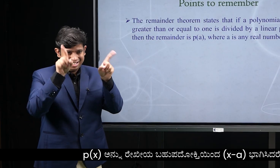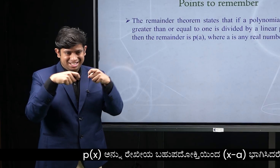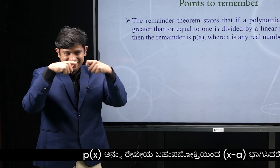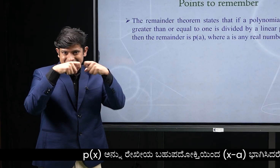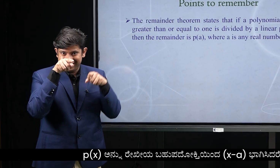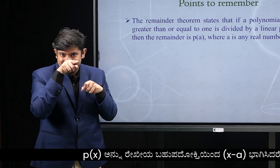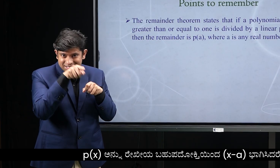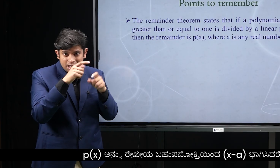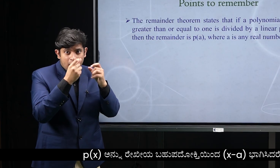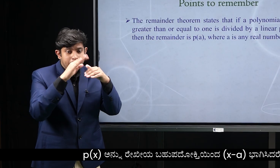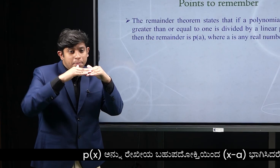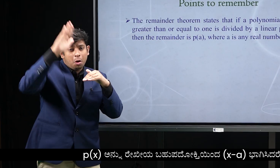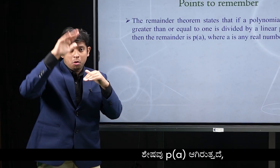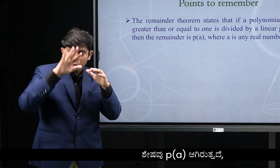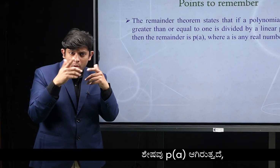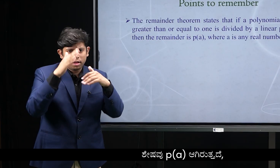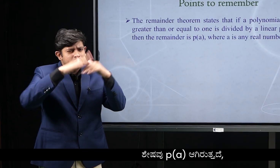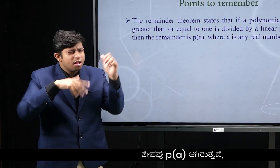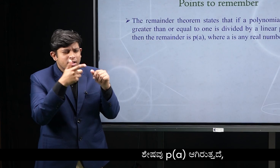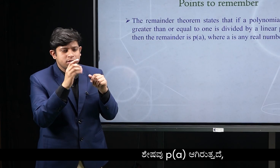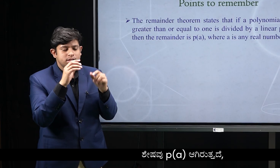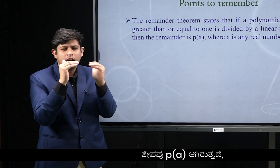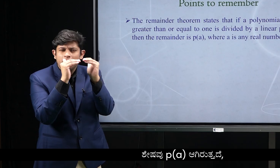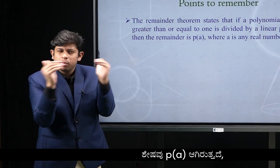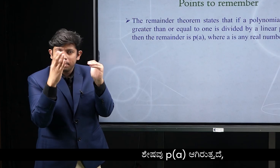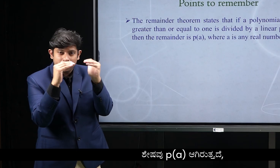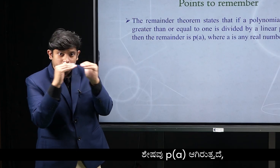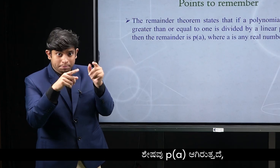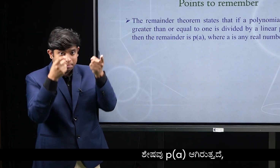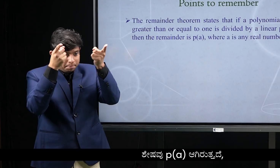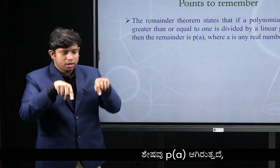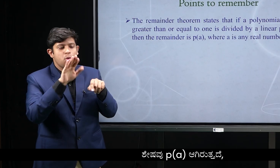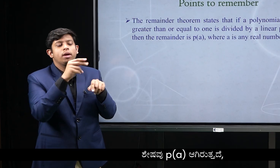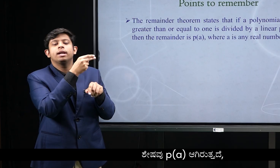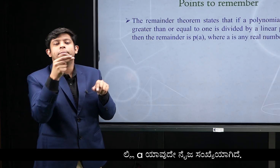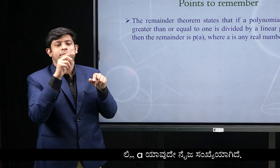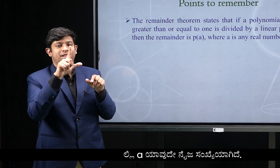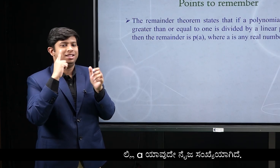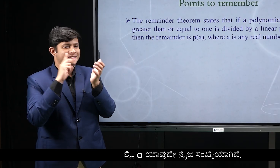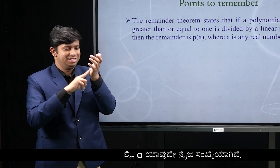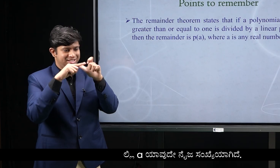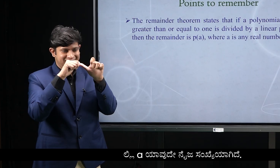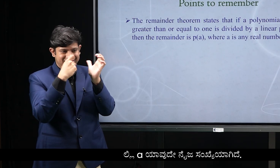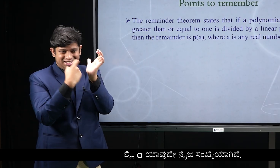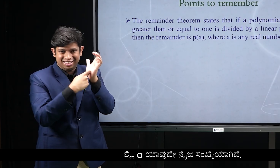ಬಹುಪದೋಕ್ತಿಯೊಂದ x minus a ಭಾಗಿಸಿದರೆ ಶೇಷವು p of a ಆಗಿರುತ್ತೆ. ಇಲ್ಲಿ a ಯಾವುದೇ ನೈಜ